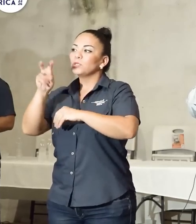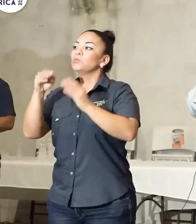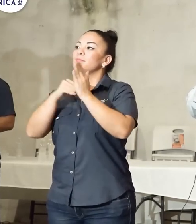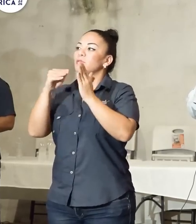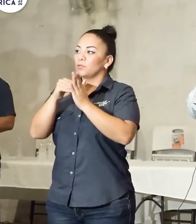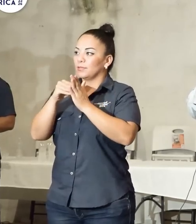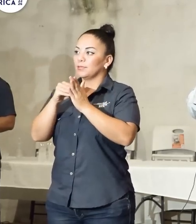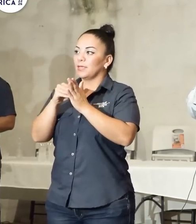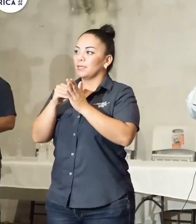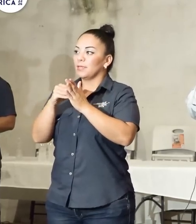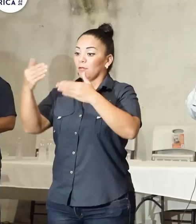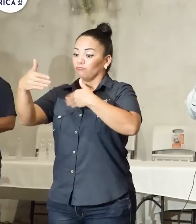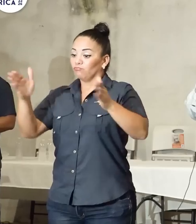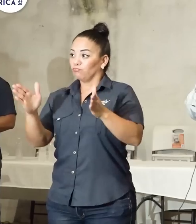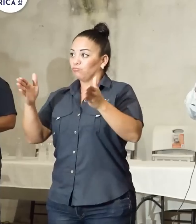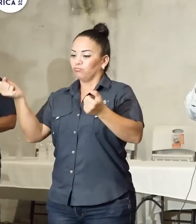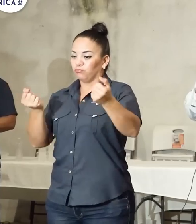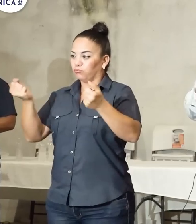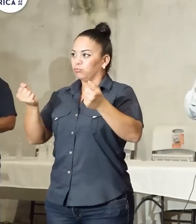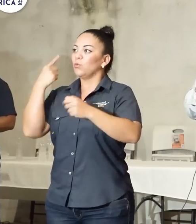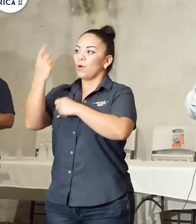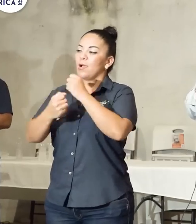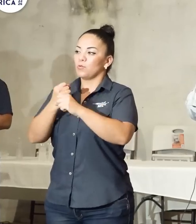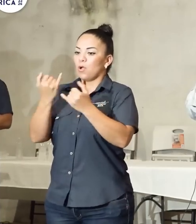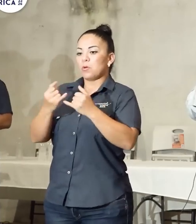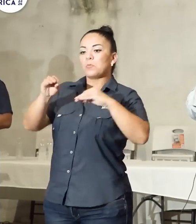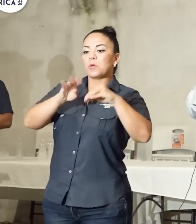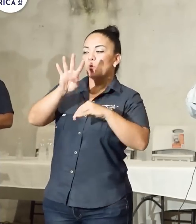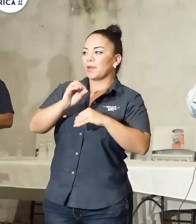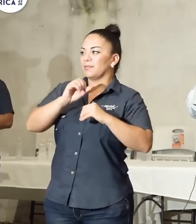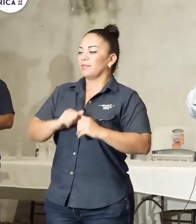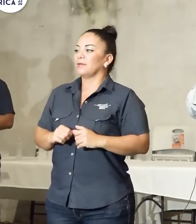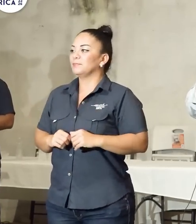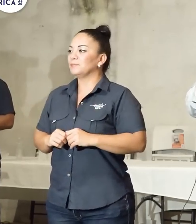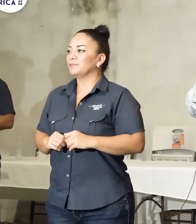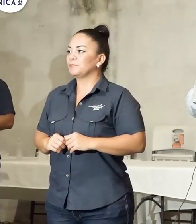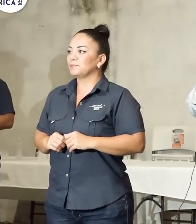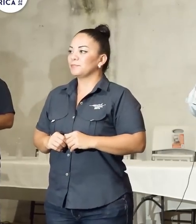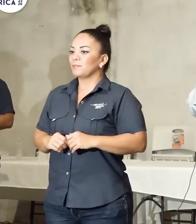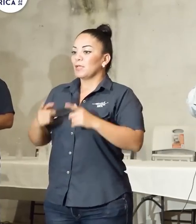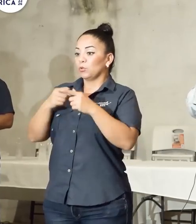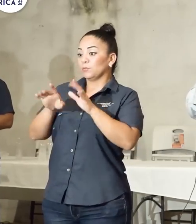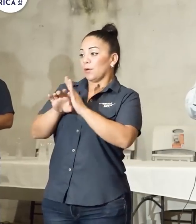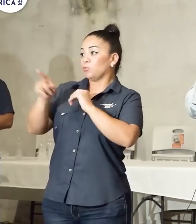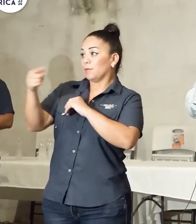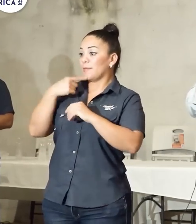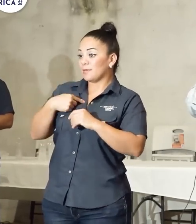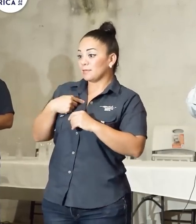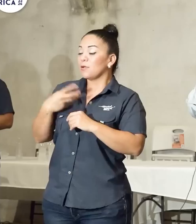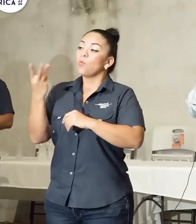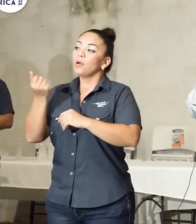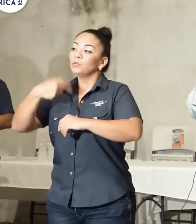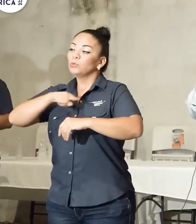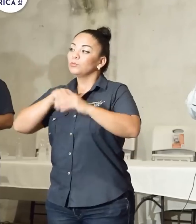de contenedores al año. Ahora mueven 40. Entonces, usted me dice, ¿qué tanto